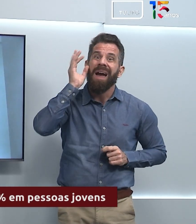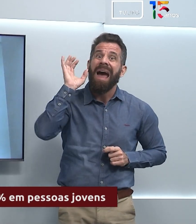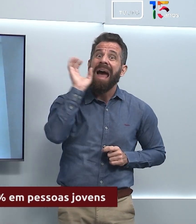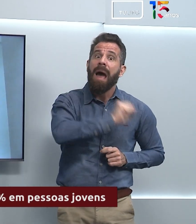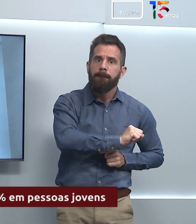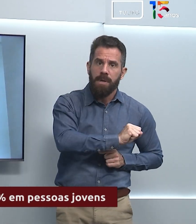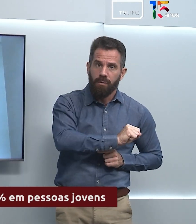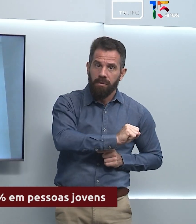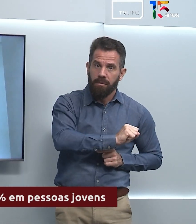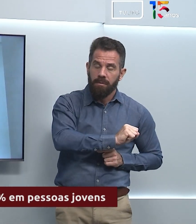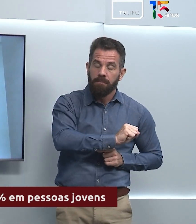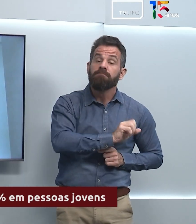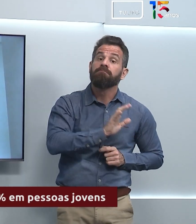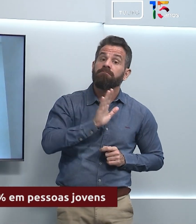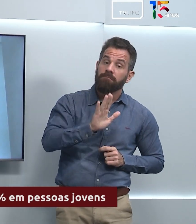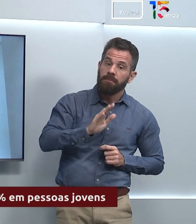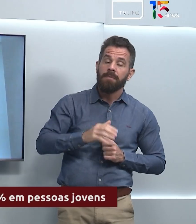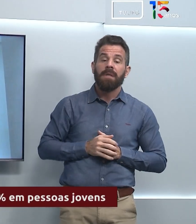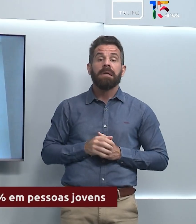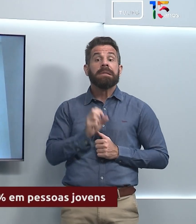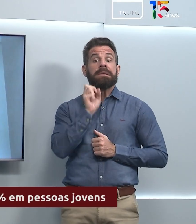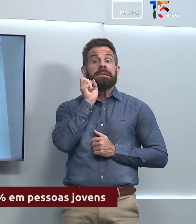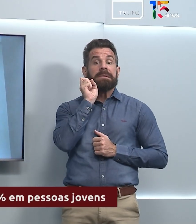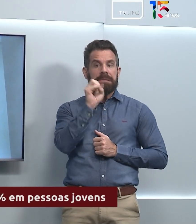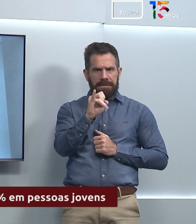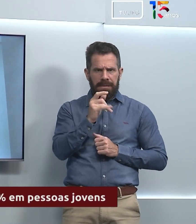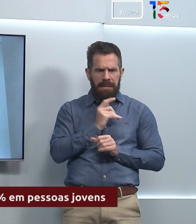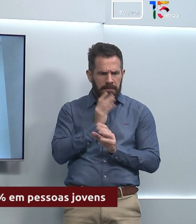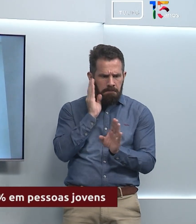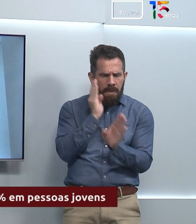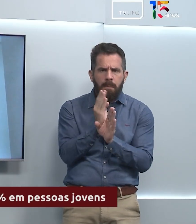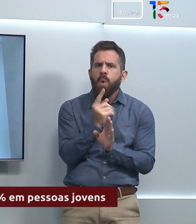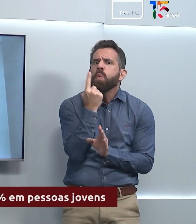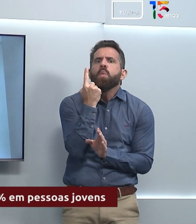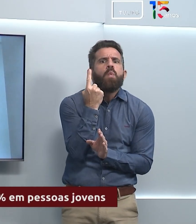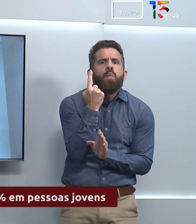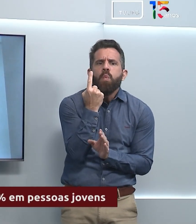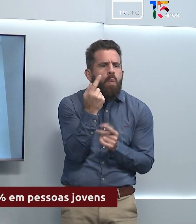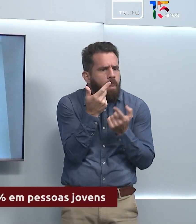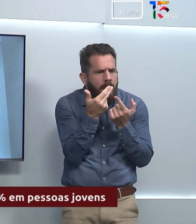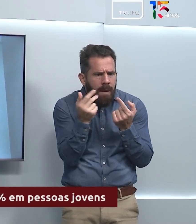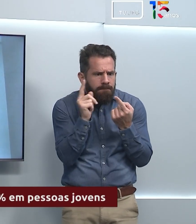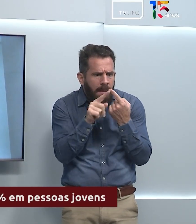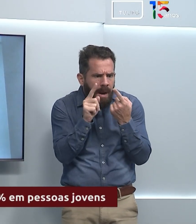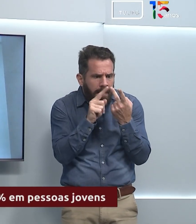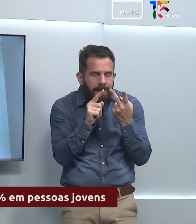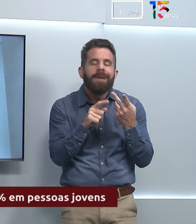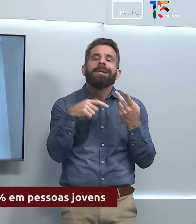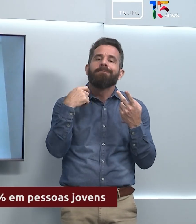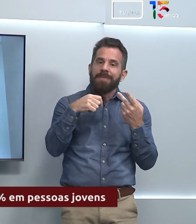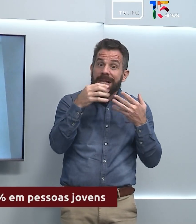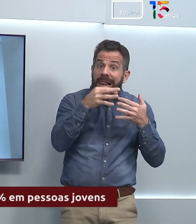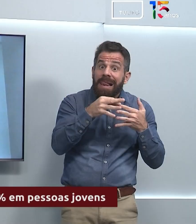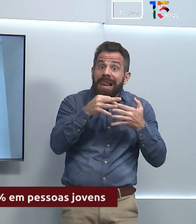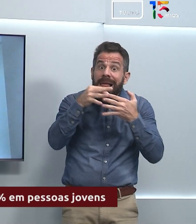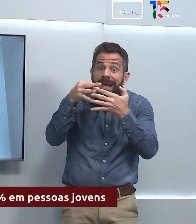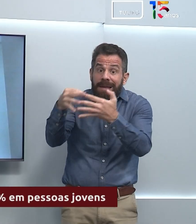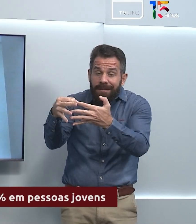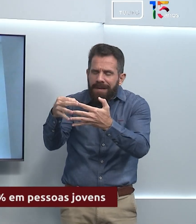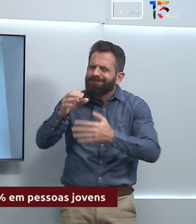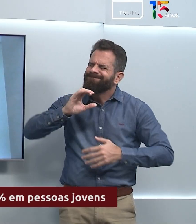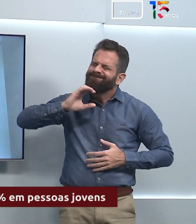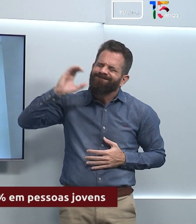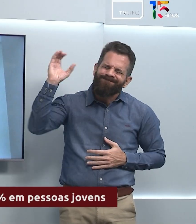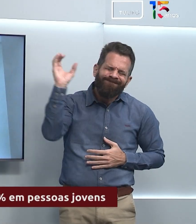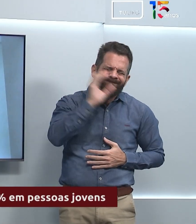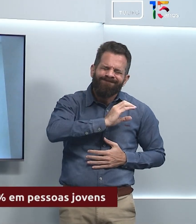rápida. No caso de ser identificado um desses sintomas, pessoal, a gente tem que levar o paciente o mais